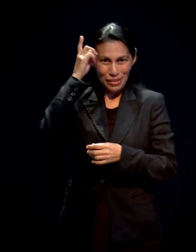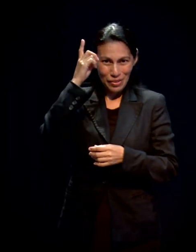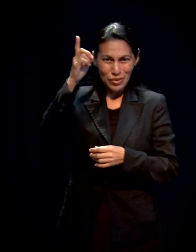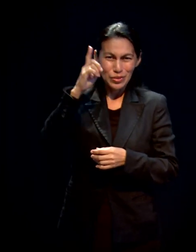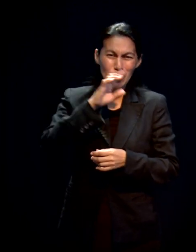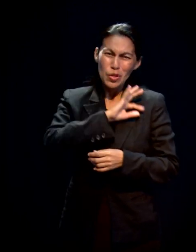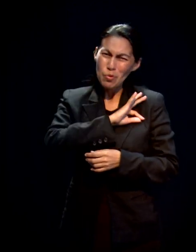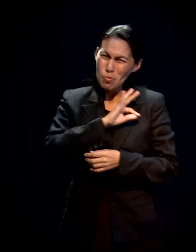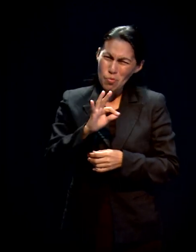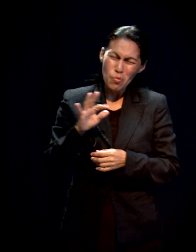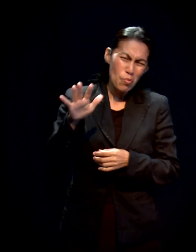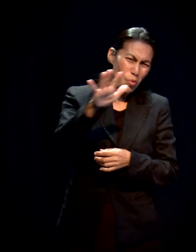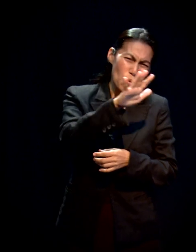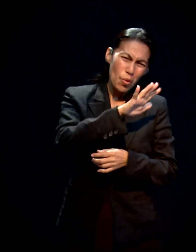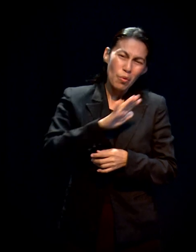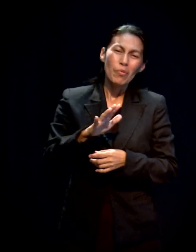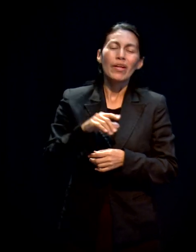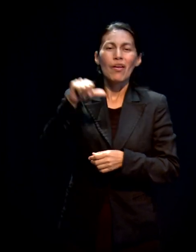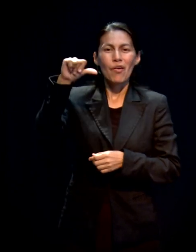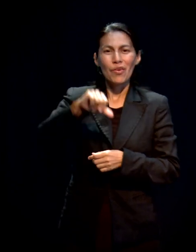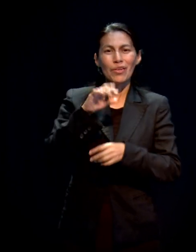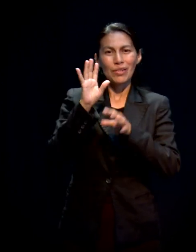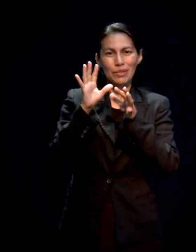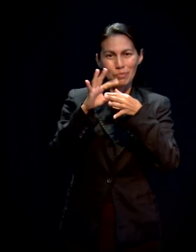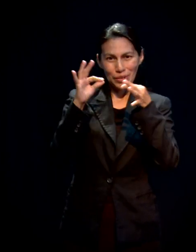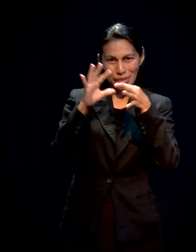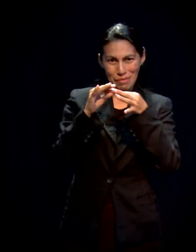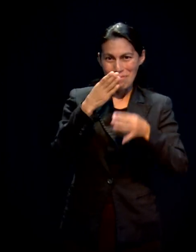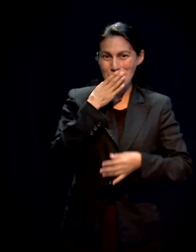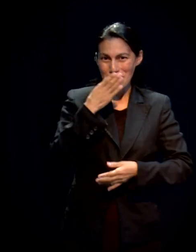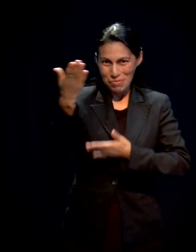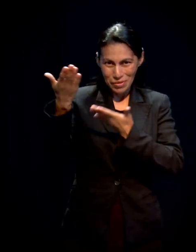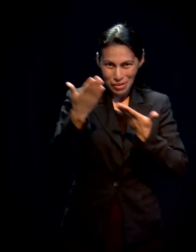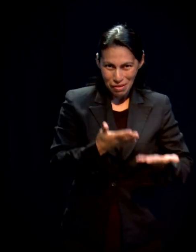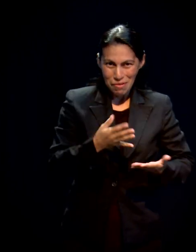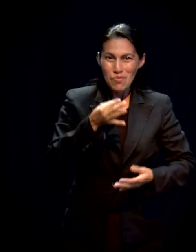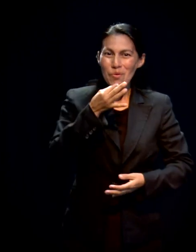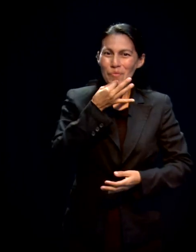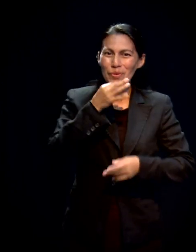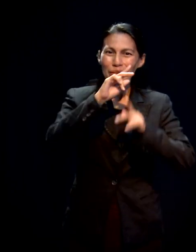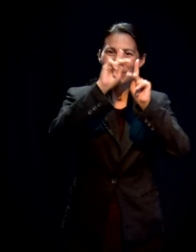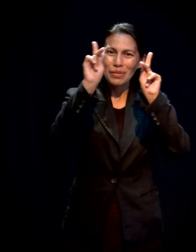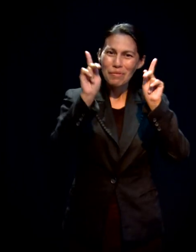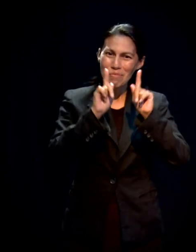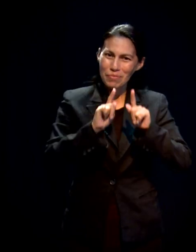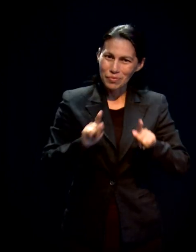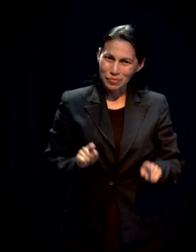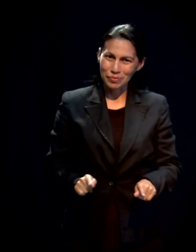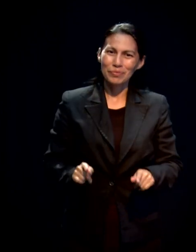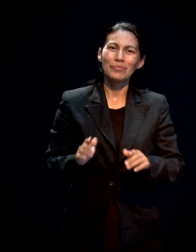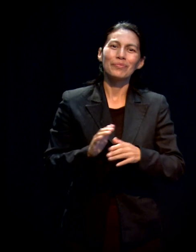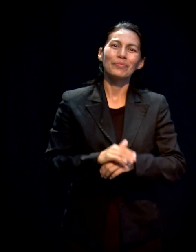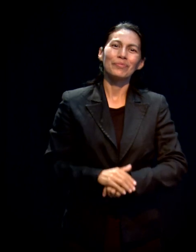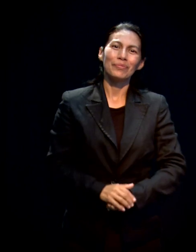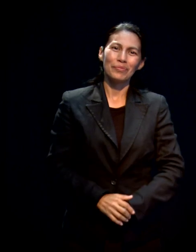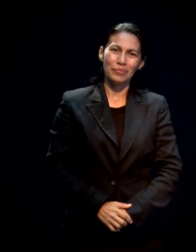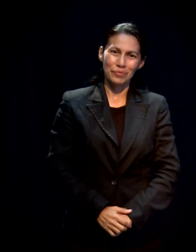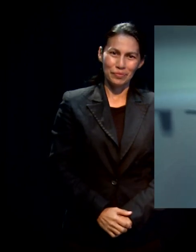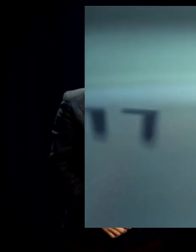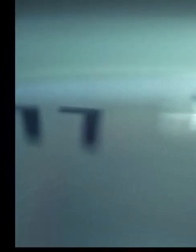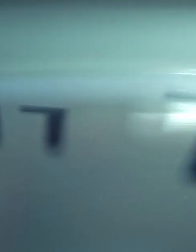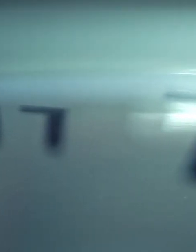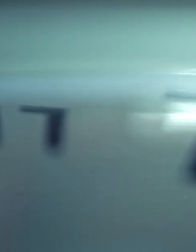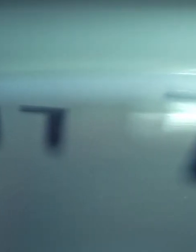dios el dios del cual hablaremos el día de hoy bienvenidos a un momento de paz